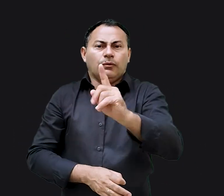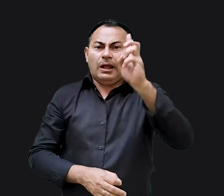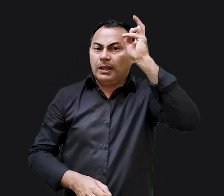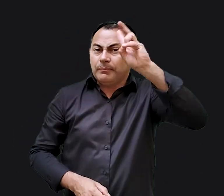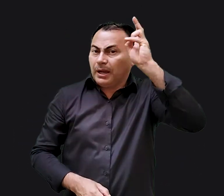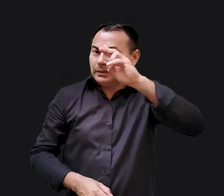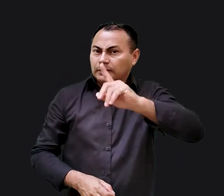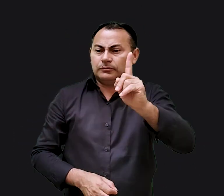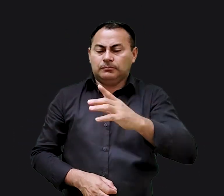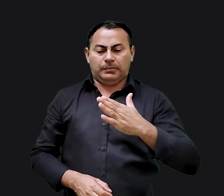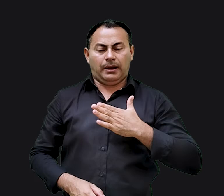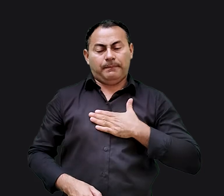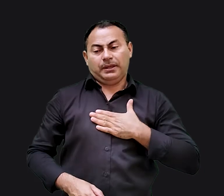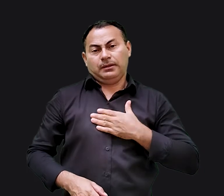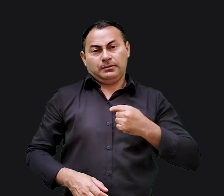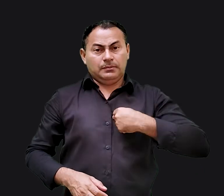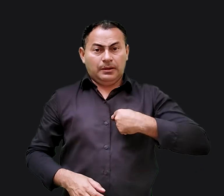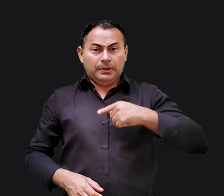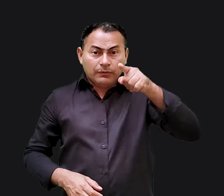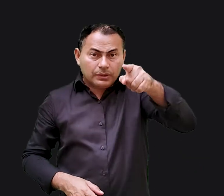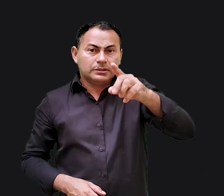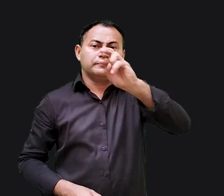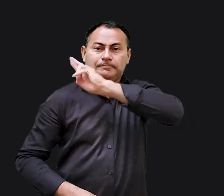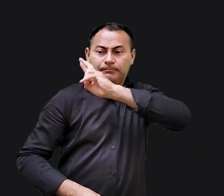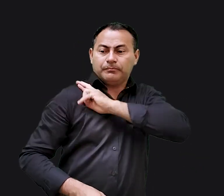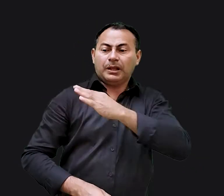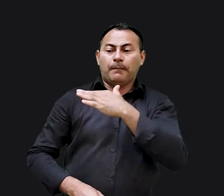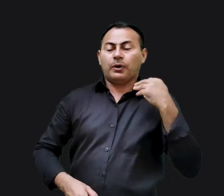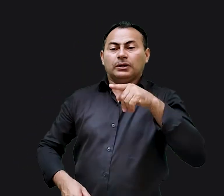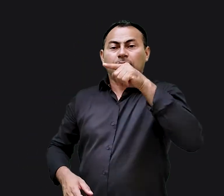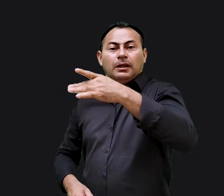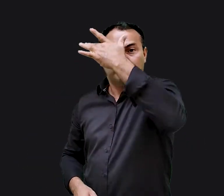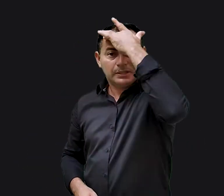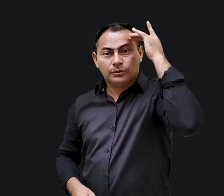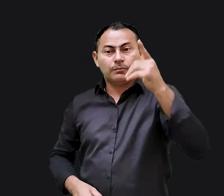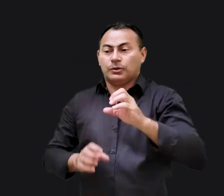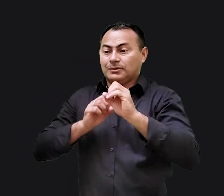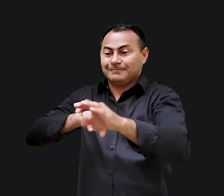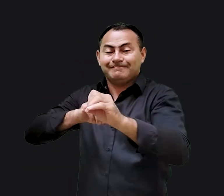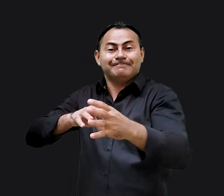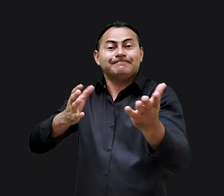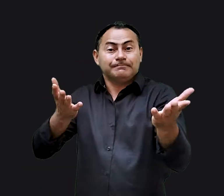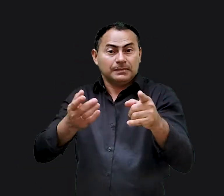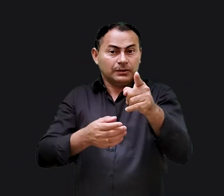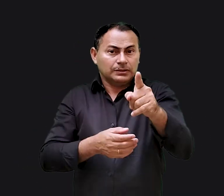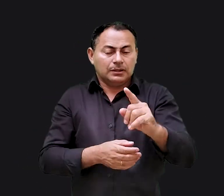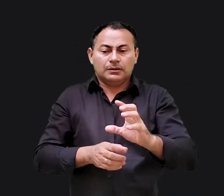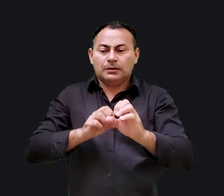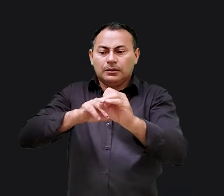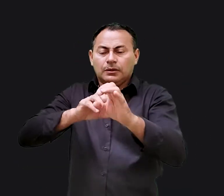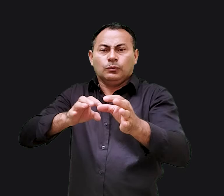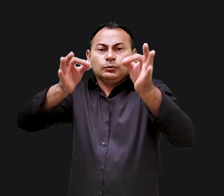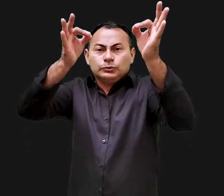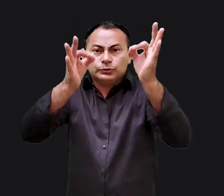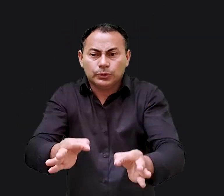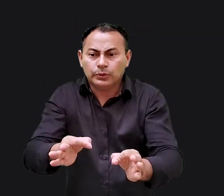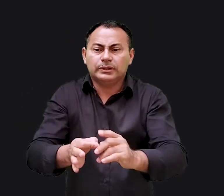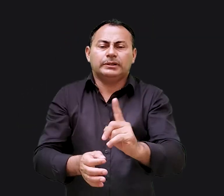serão lembradas. Para mim, porém, você será responsável pela morte dele. Se, porém, você advertir o justo e ele